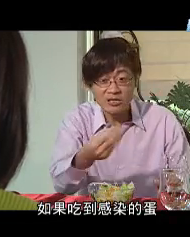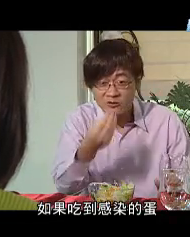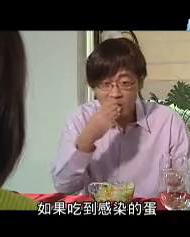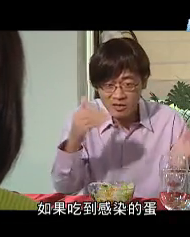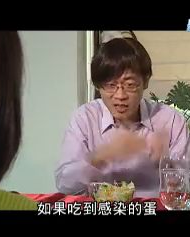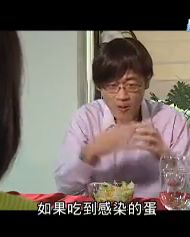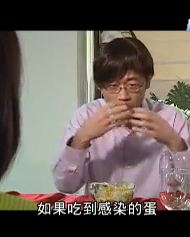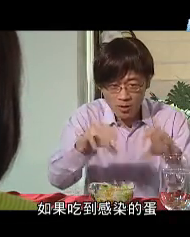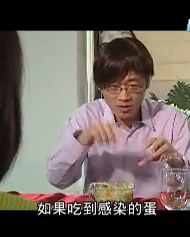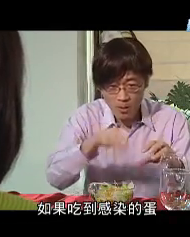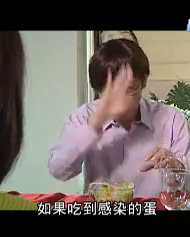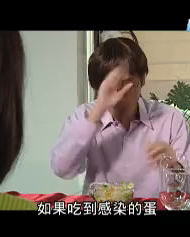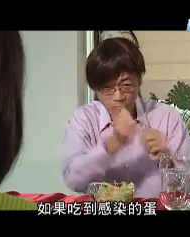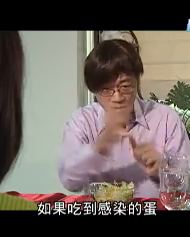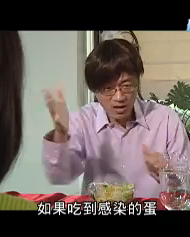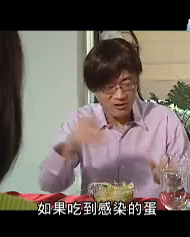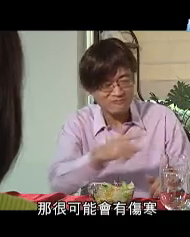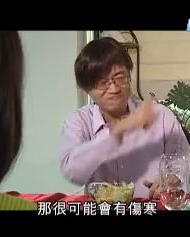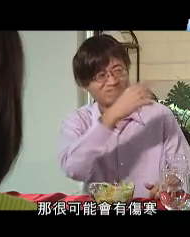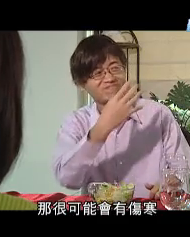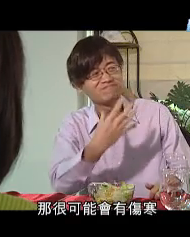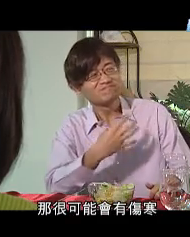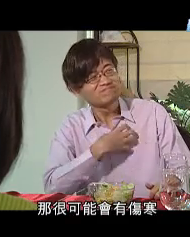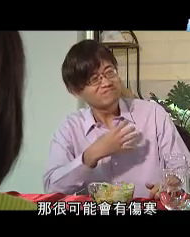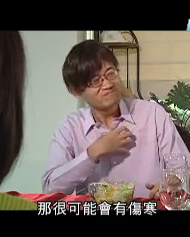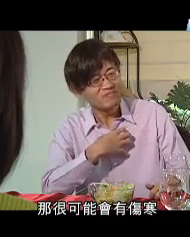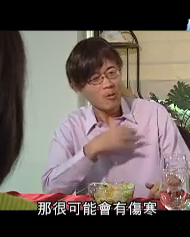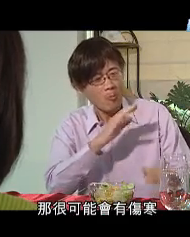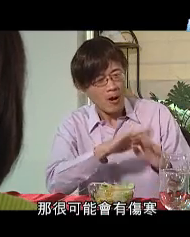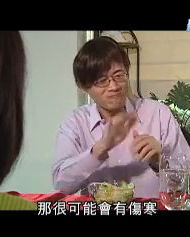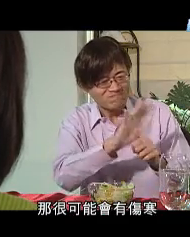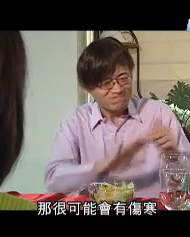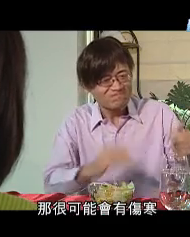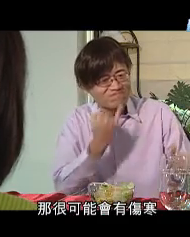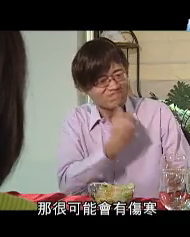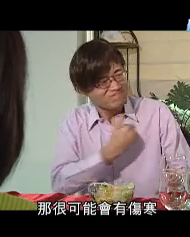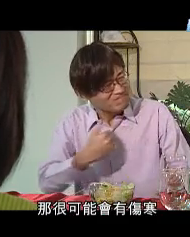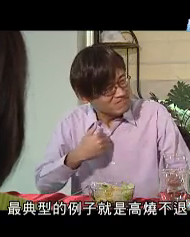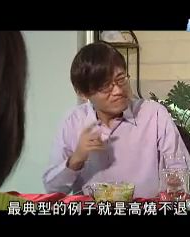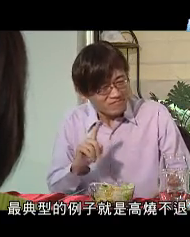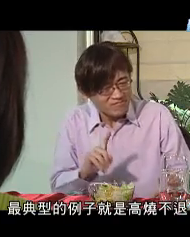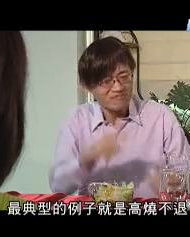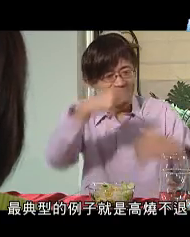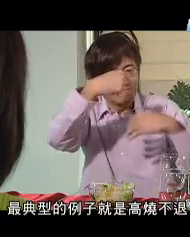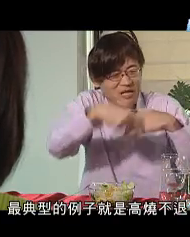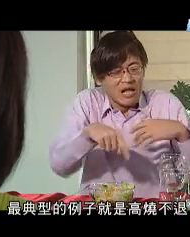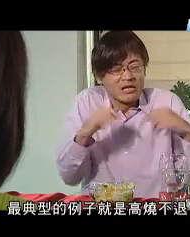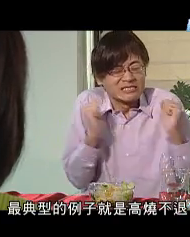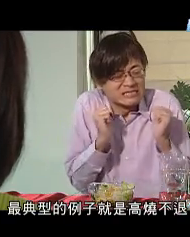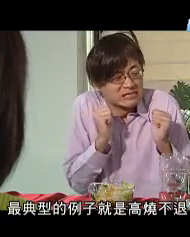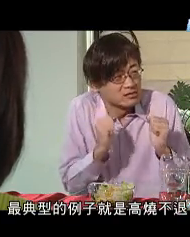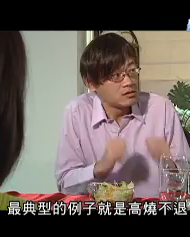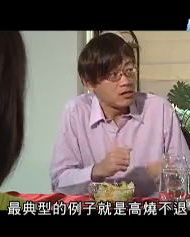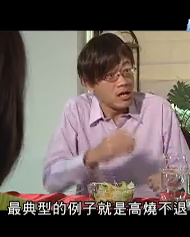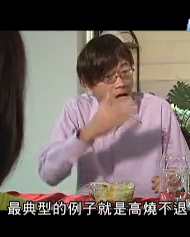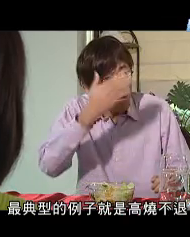到感染的蛋呢那很可能会有伤寒嗯最典型的例子啊就是哦